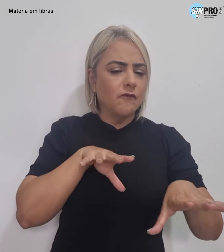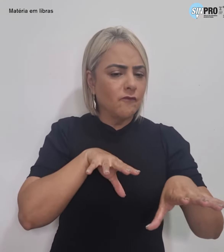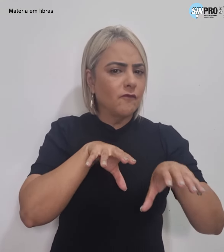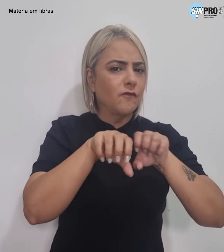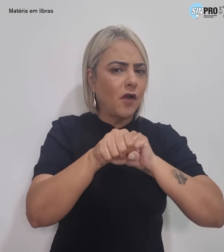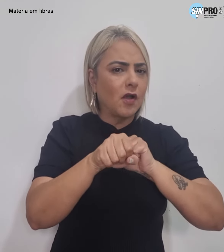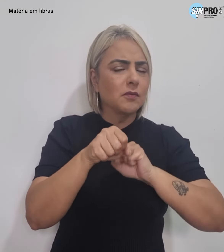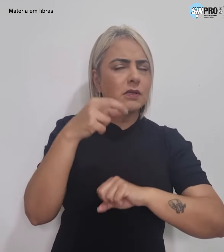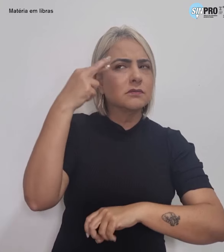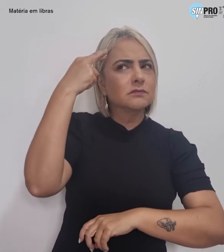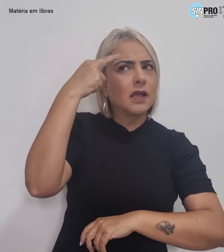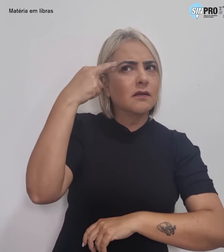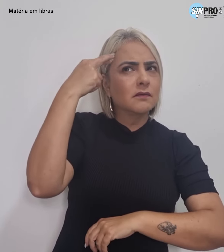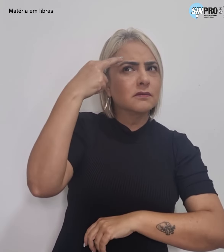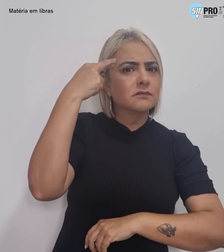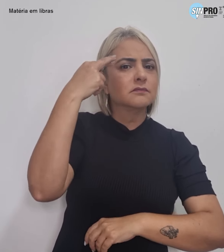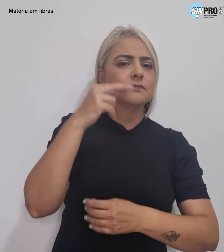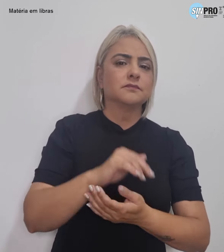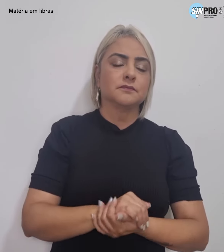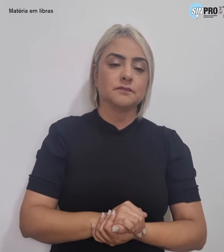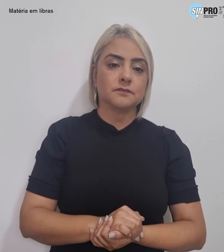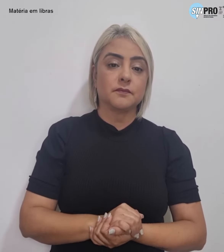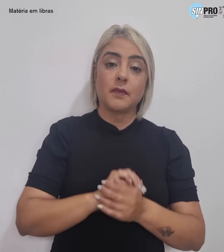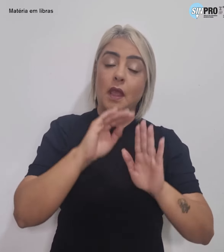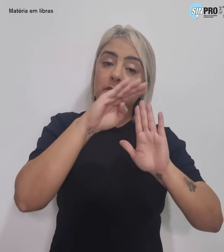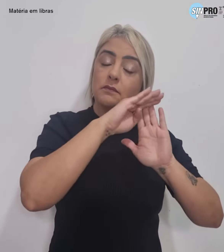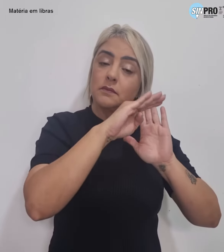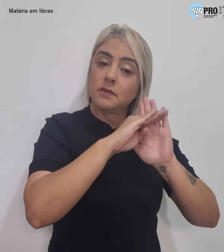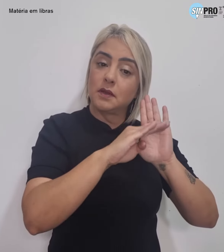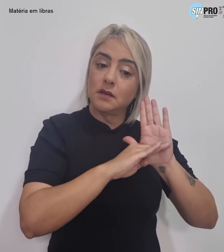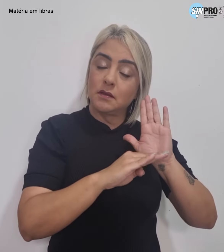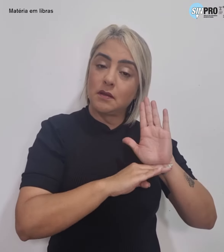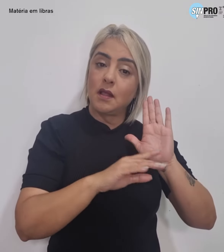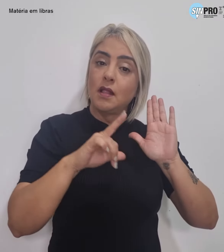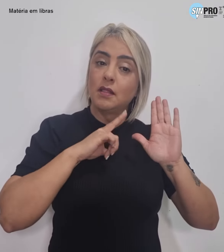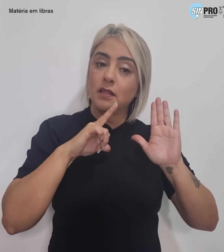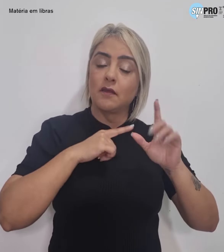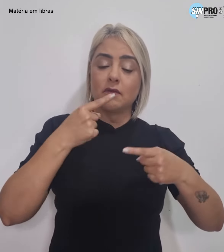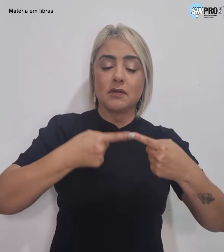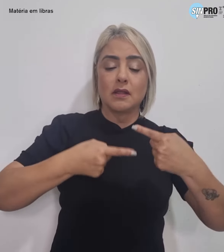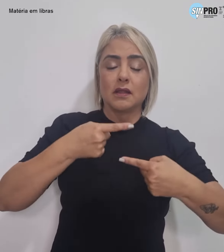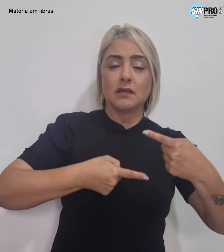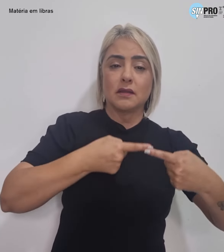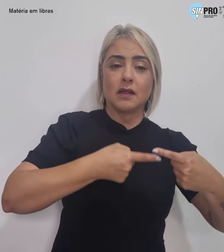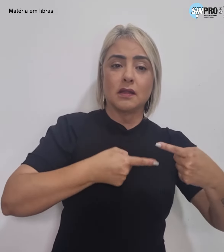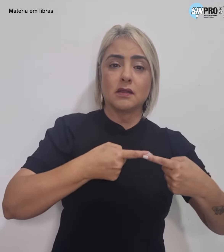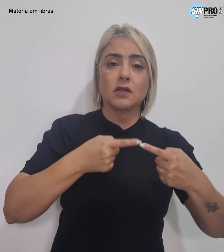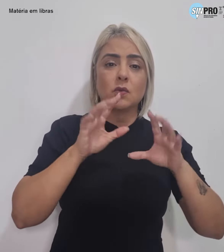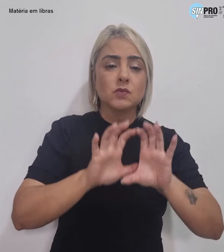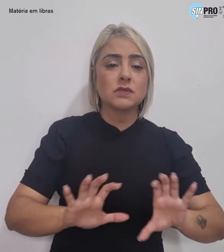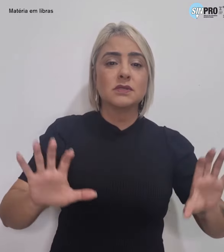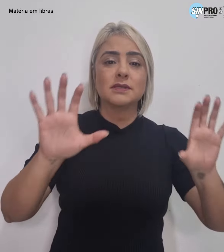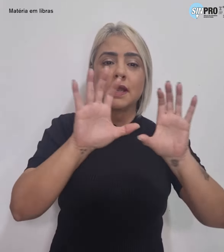reflexão. A programação contemplou um debate sobre a conjuntura, que teve a